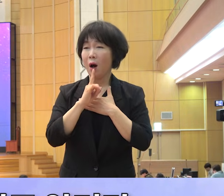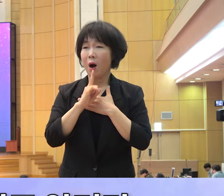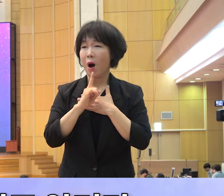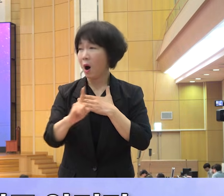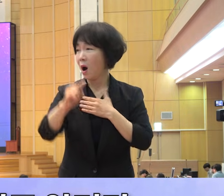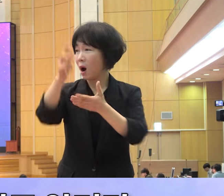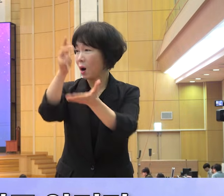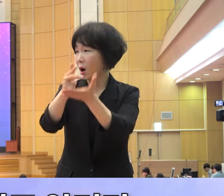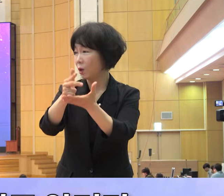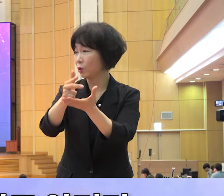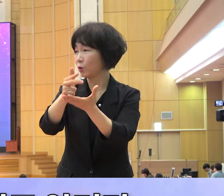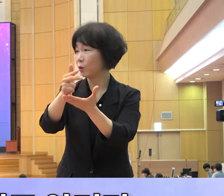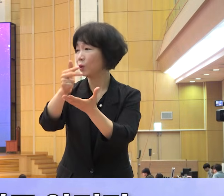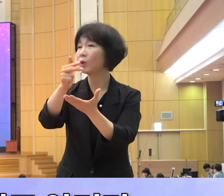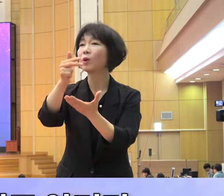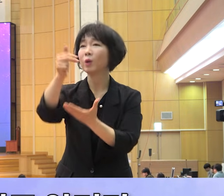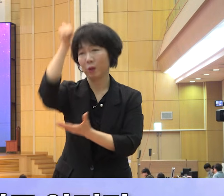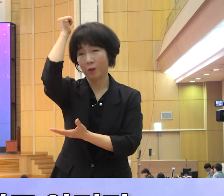오